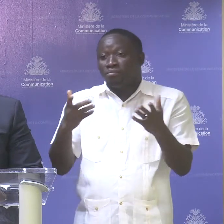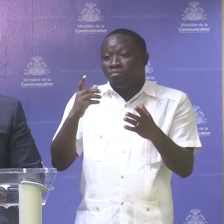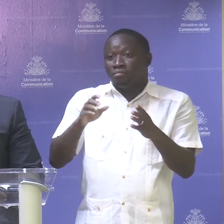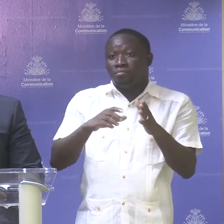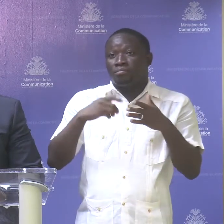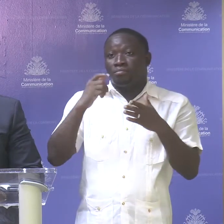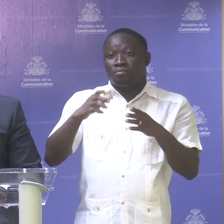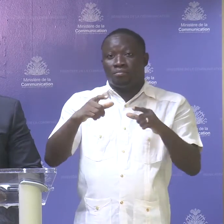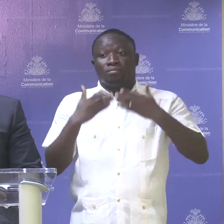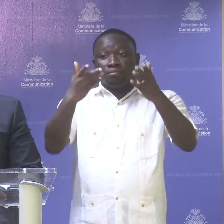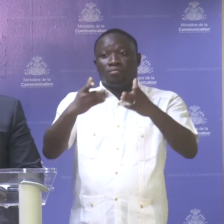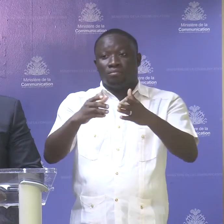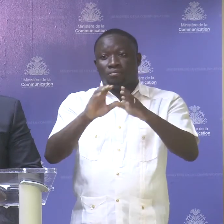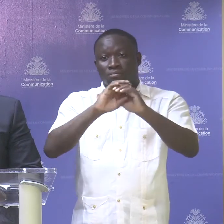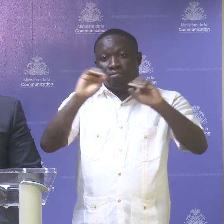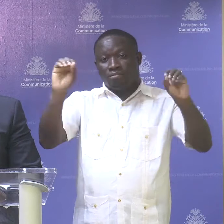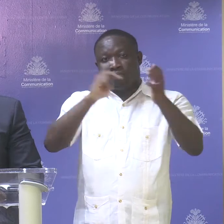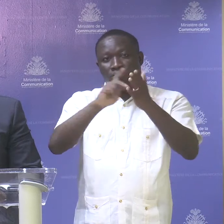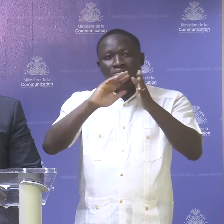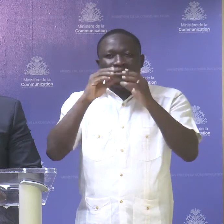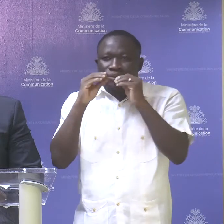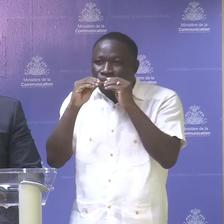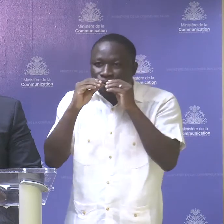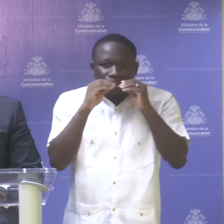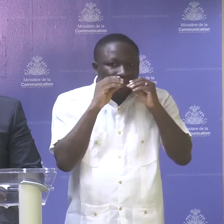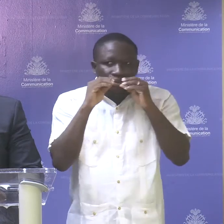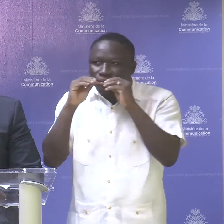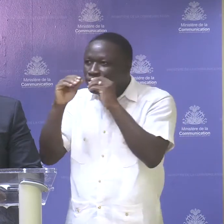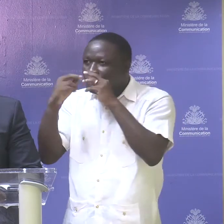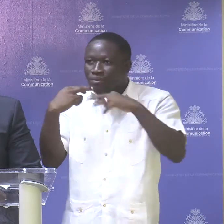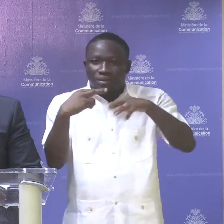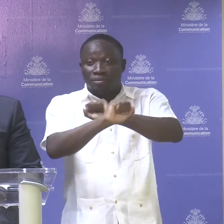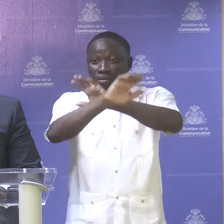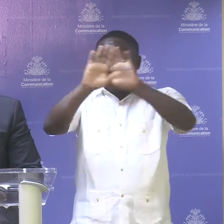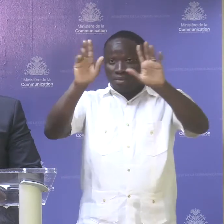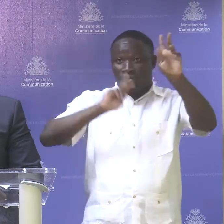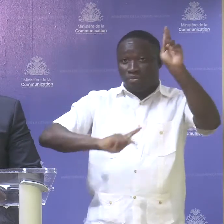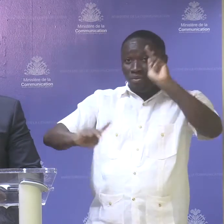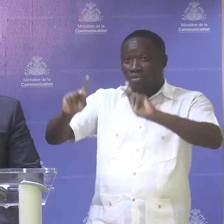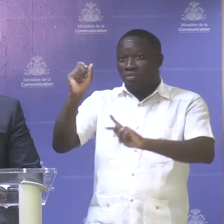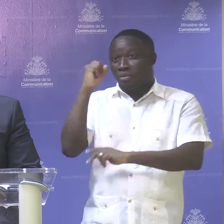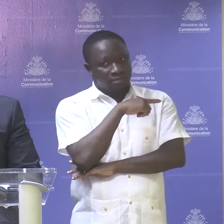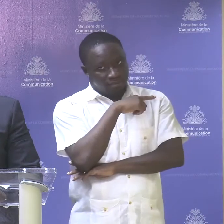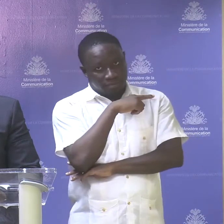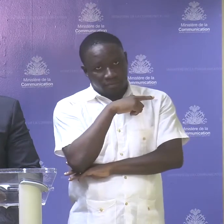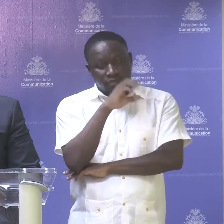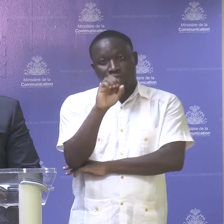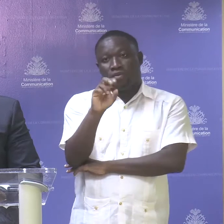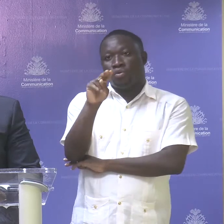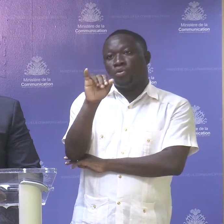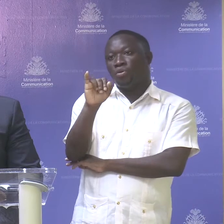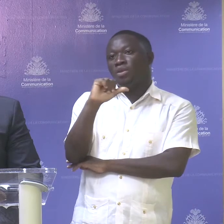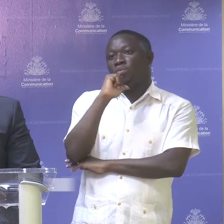service ça yo gratuit. Tout rumeur qui a couru dans l'arrière, il y a besoin d'éclaircir la population. Que ça, c'est menti. On n'a pas